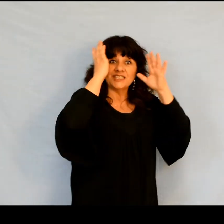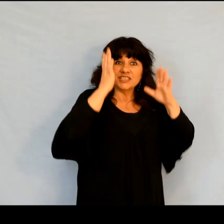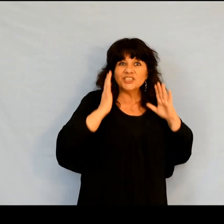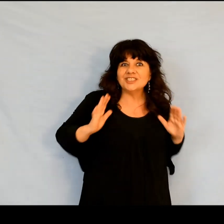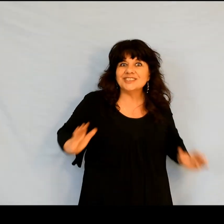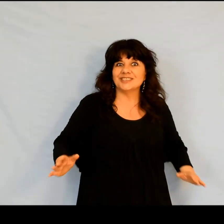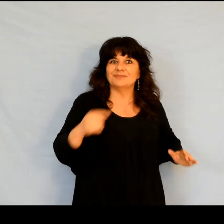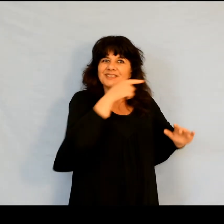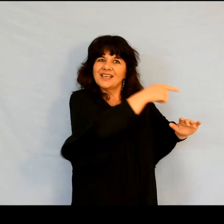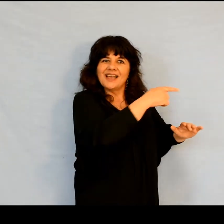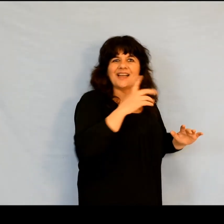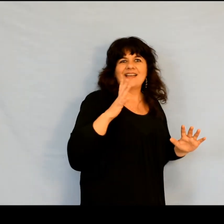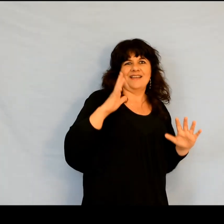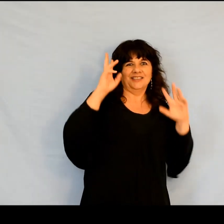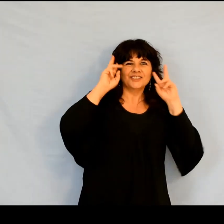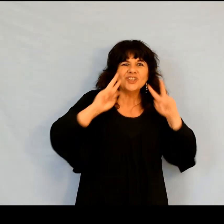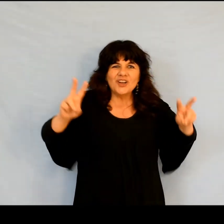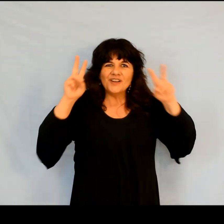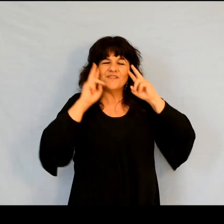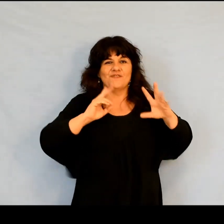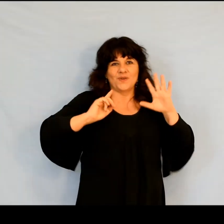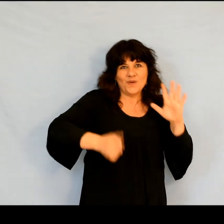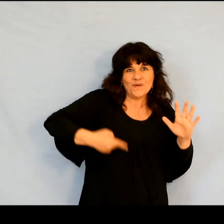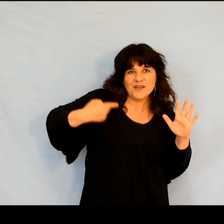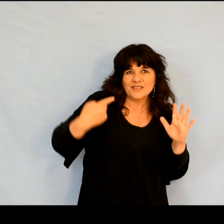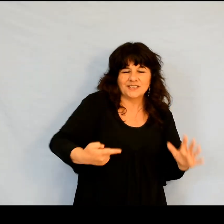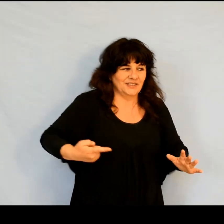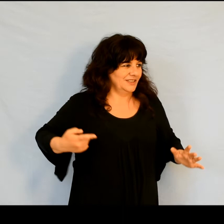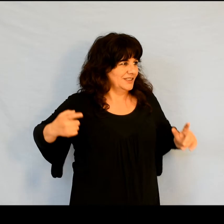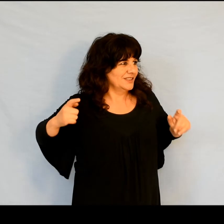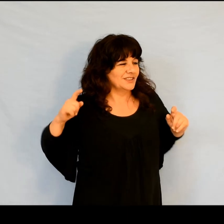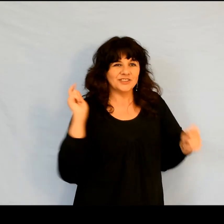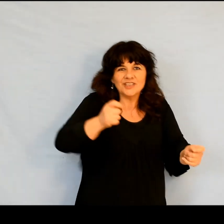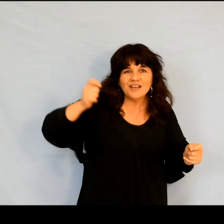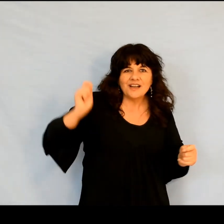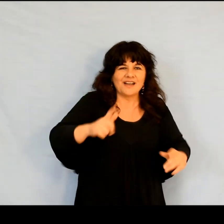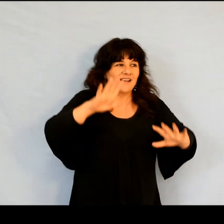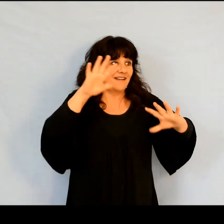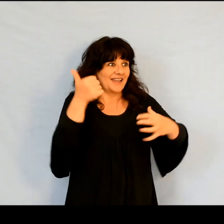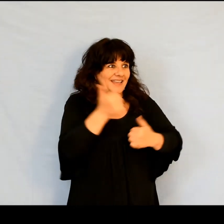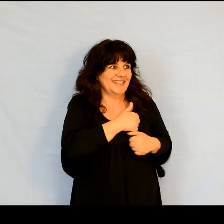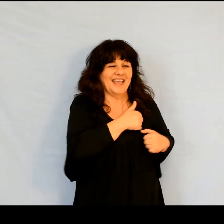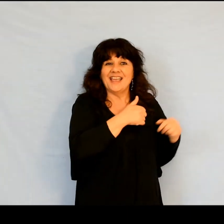ses chars et ses guerriers entrèrent derrière eux jusqu'au milieu de la mer.